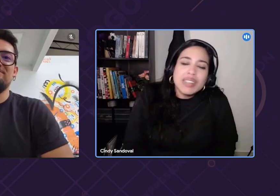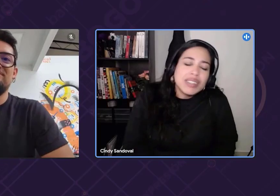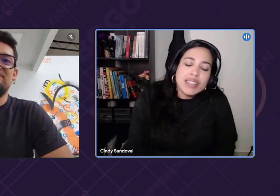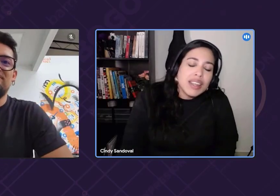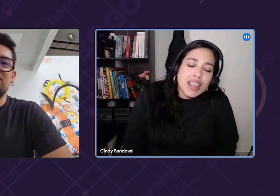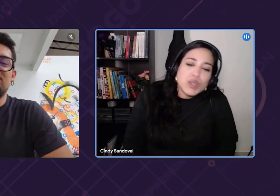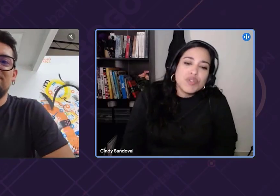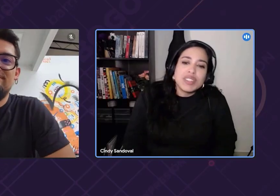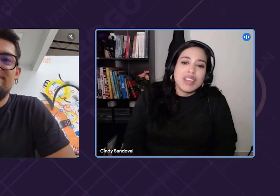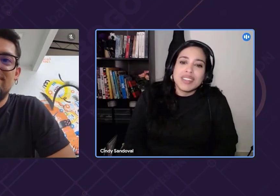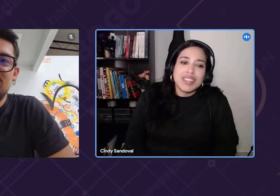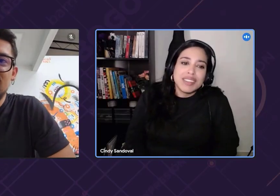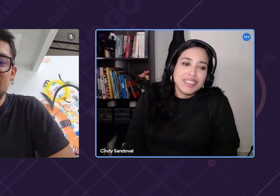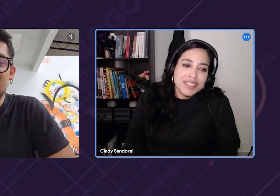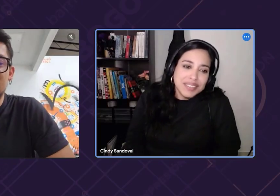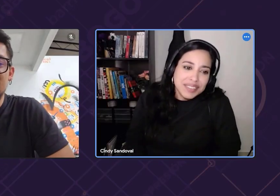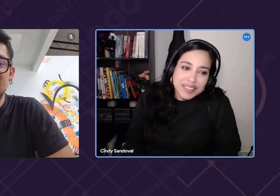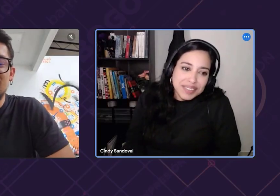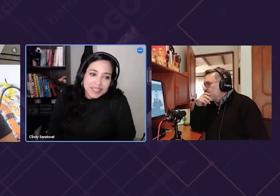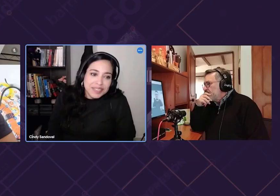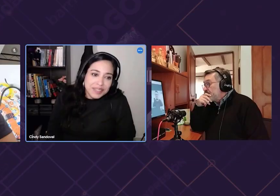que para él ya sería suficiente.